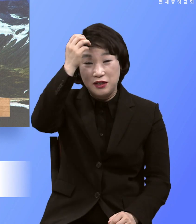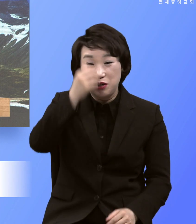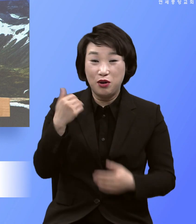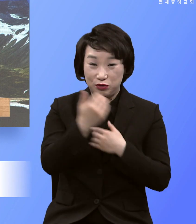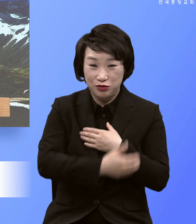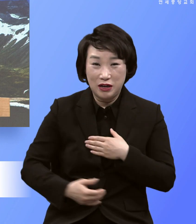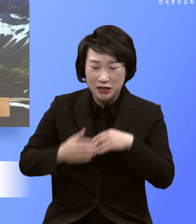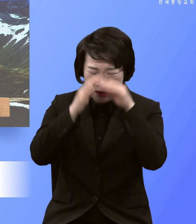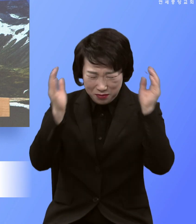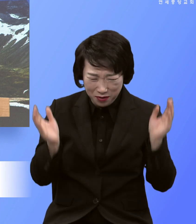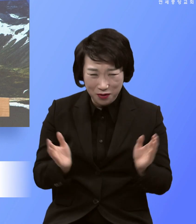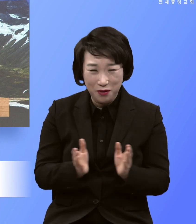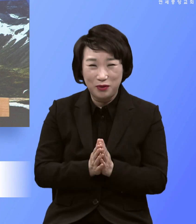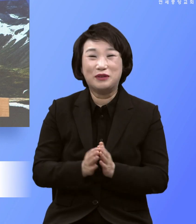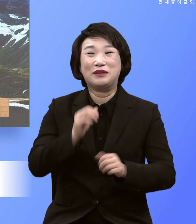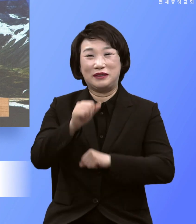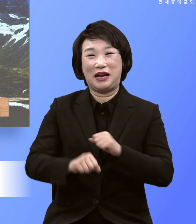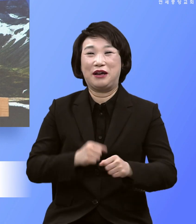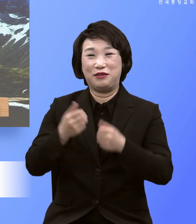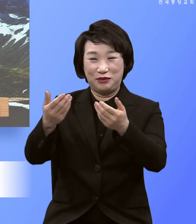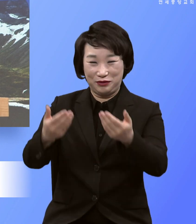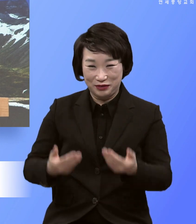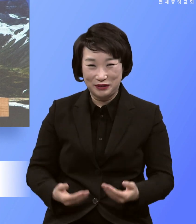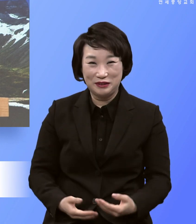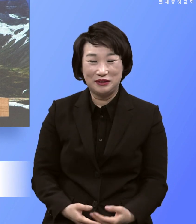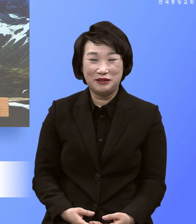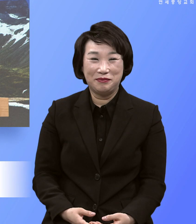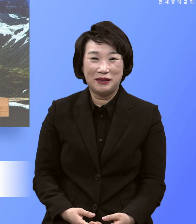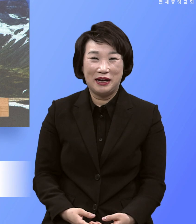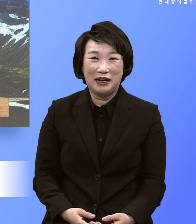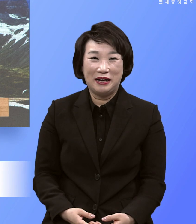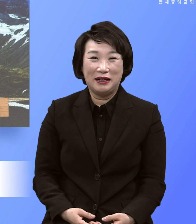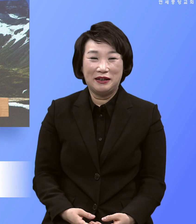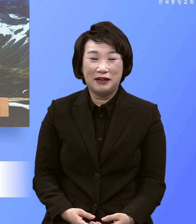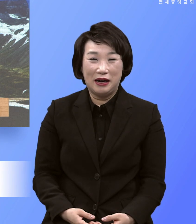영육간의 모든 자유를 허락해 주셨습니다.